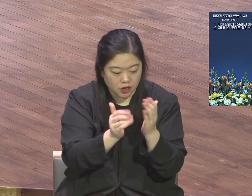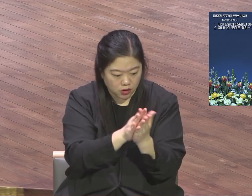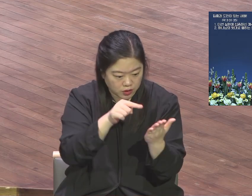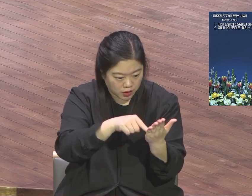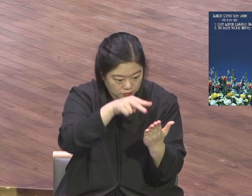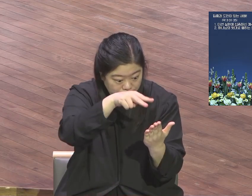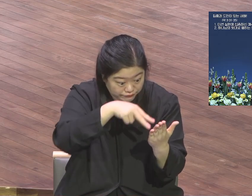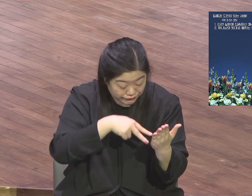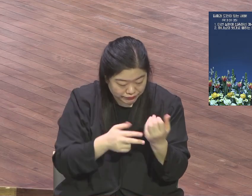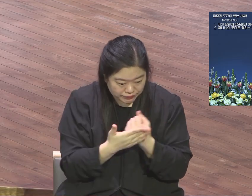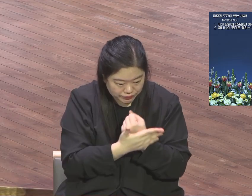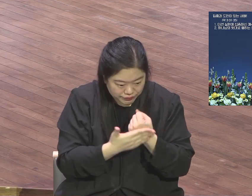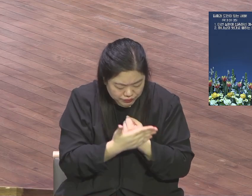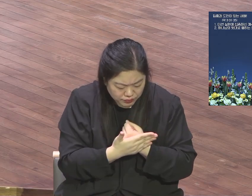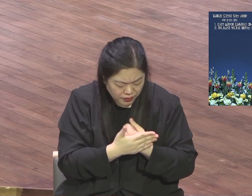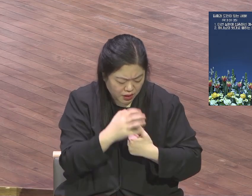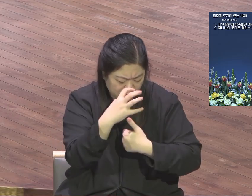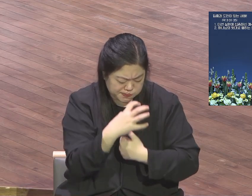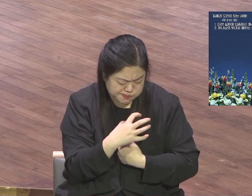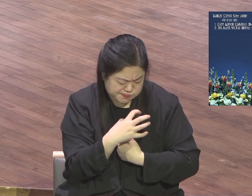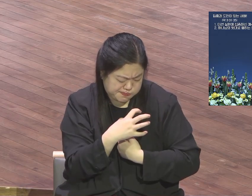자유를 주는 영이다. 포로된 자의 자유.